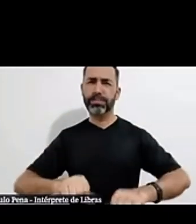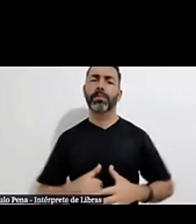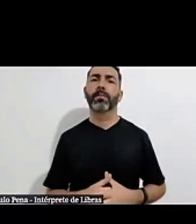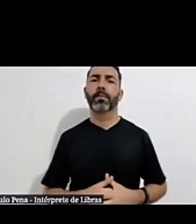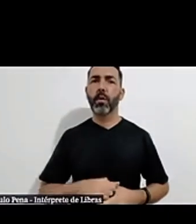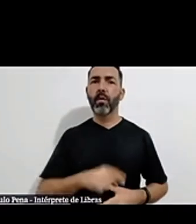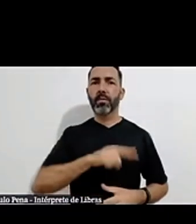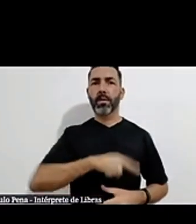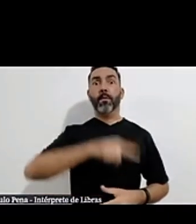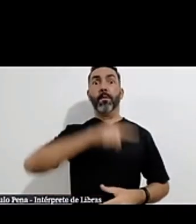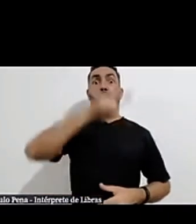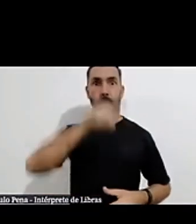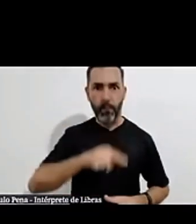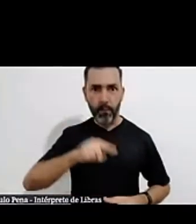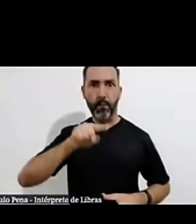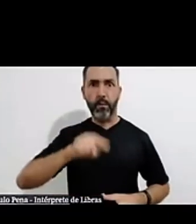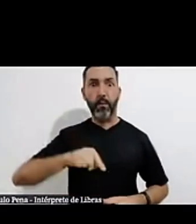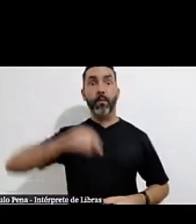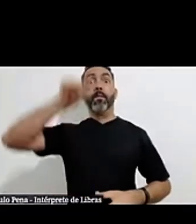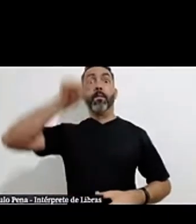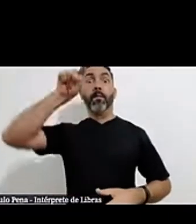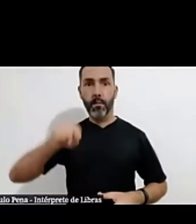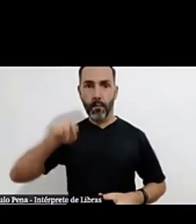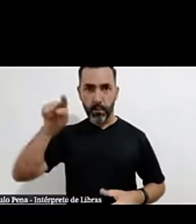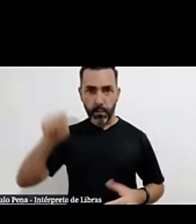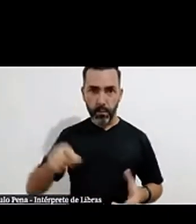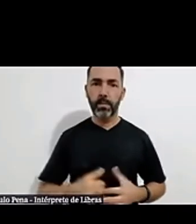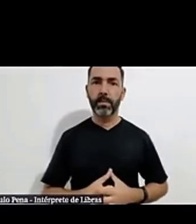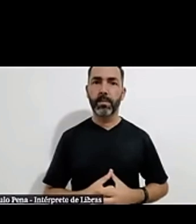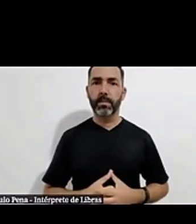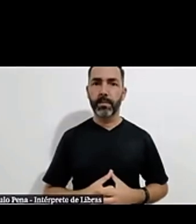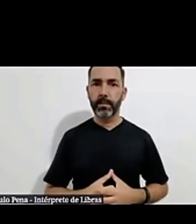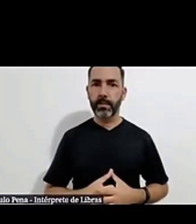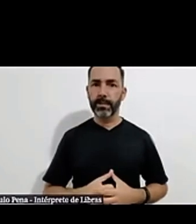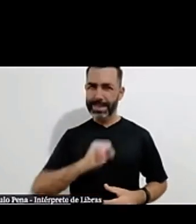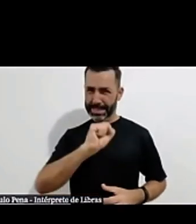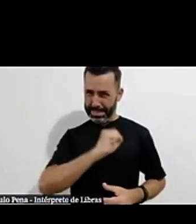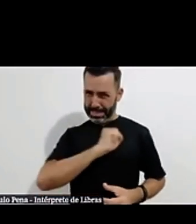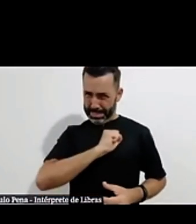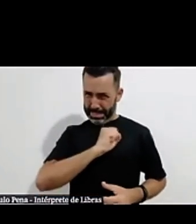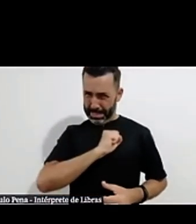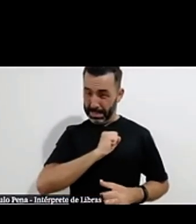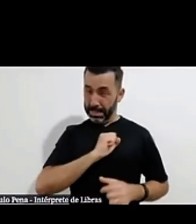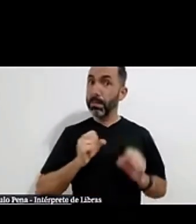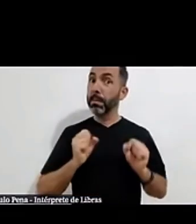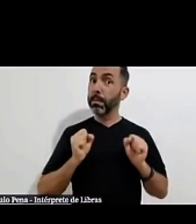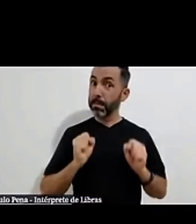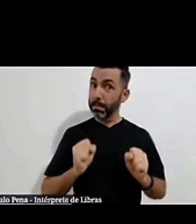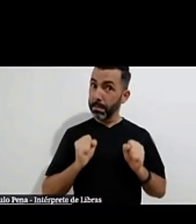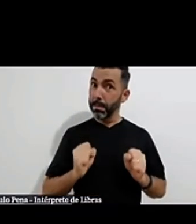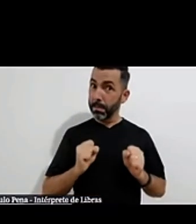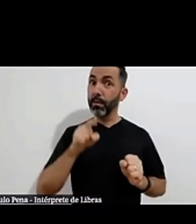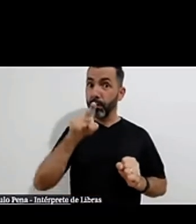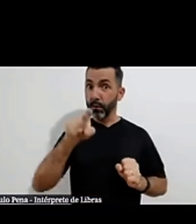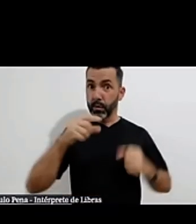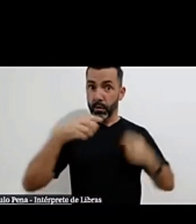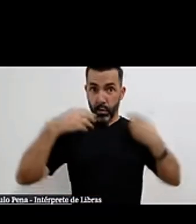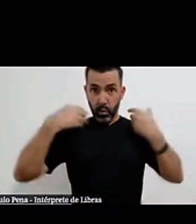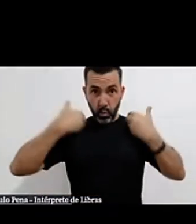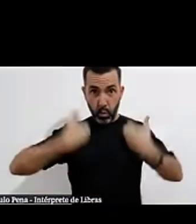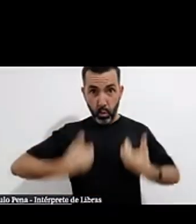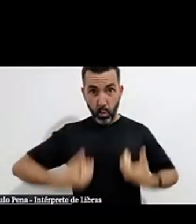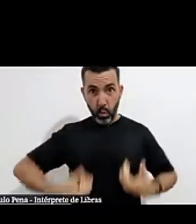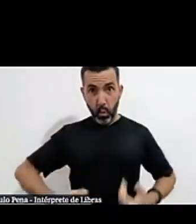A arritmia, ela é um indicativo de que algo de muito grave pode estar acontecendo com o seu sistema circulatório